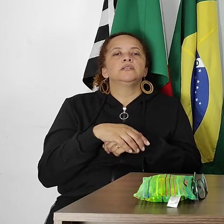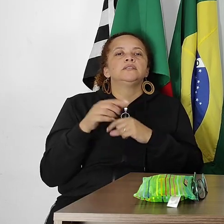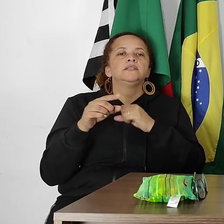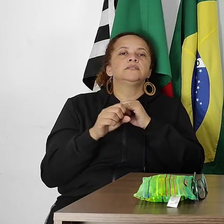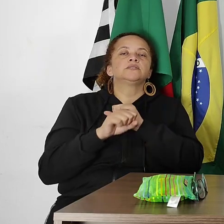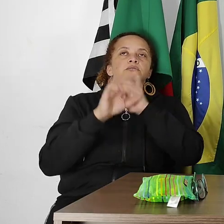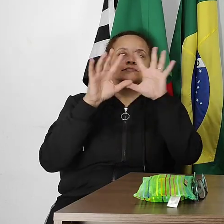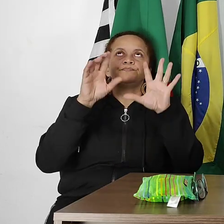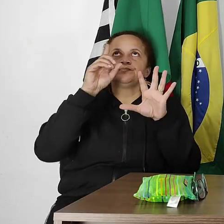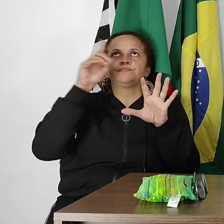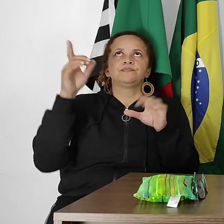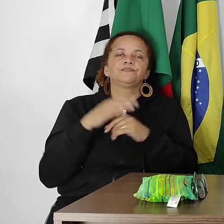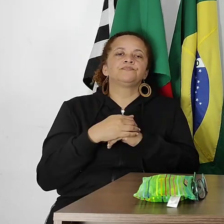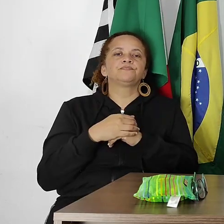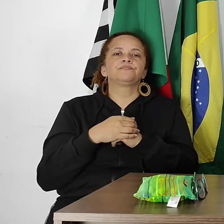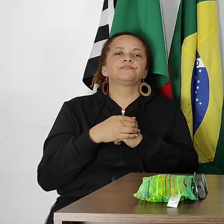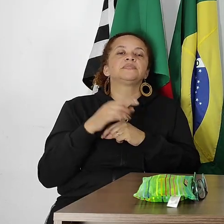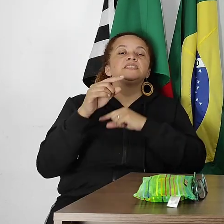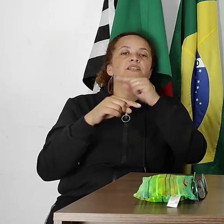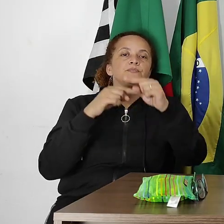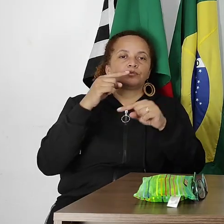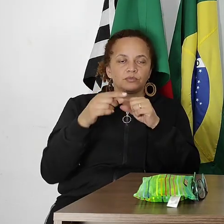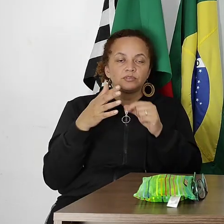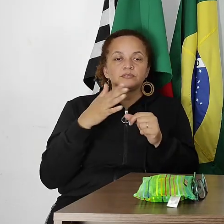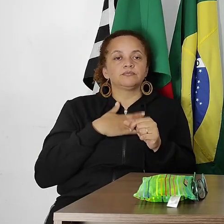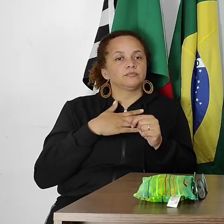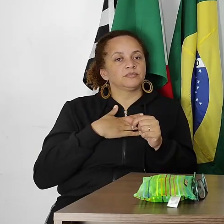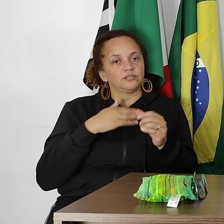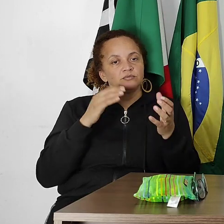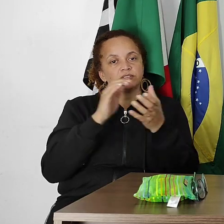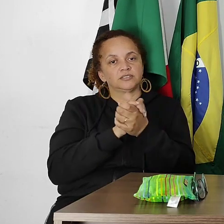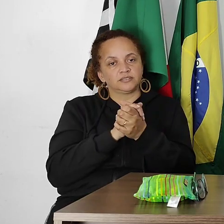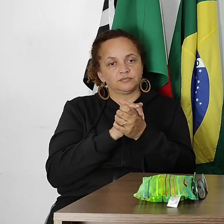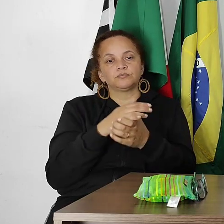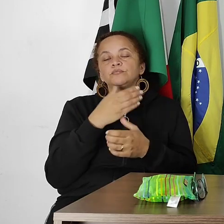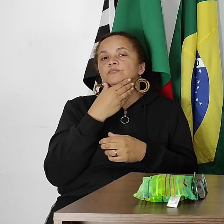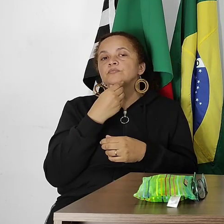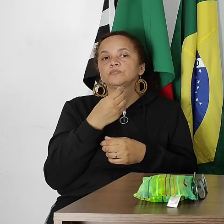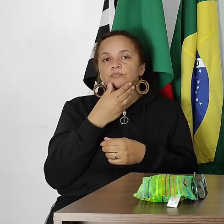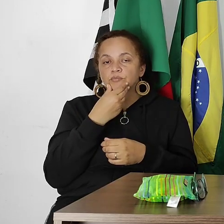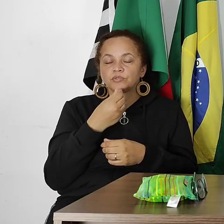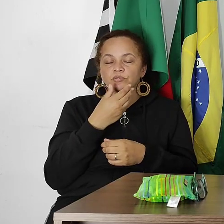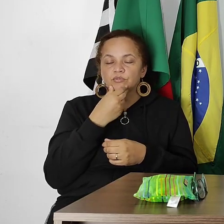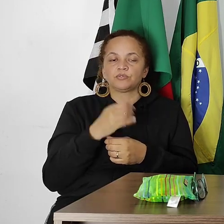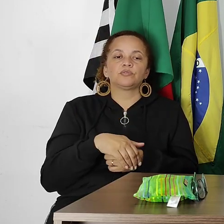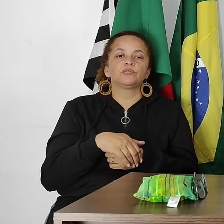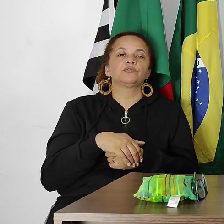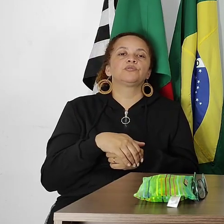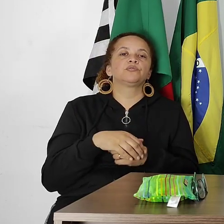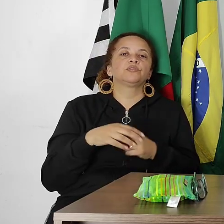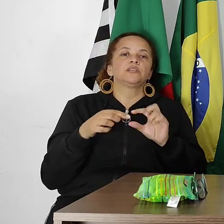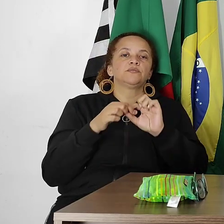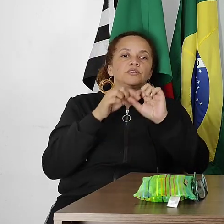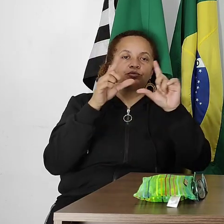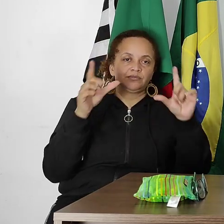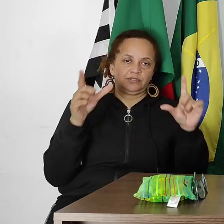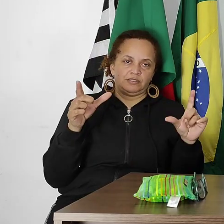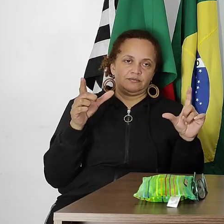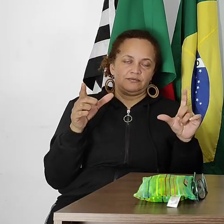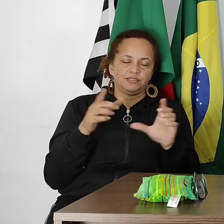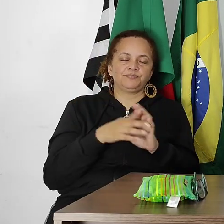Dionísio recebe, né? Recebe o benefício do semiaberto. E aí começou tudo a mudar na